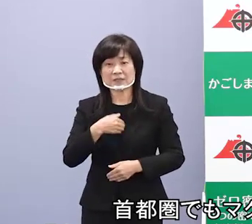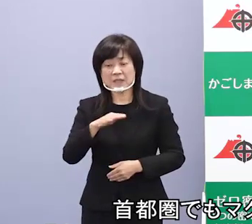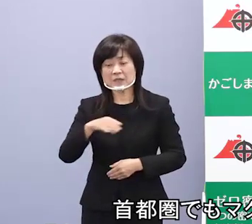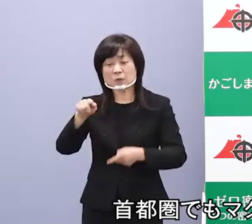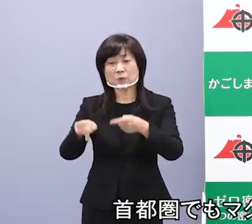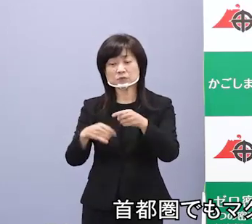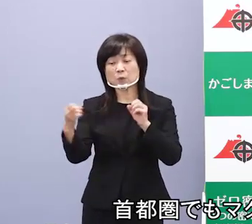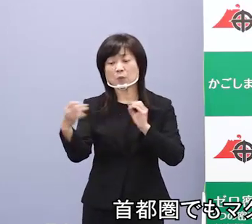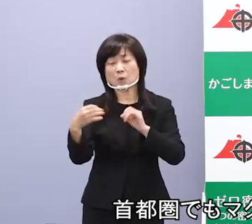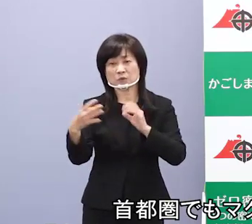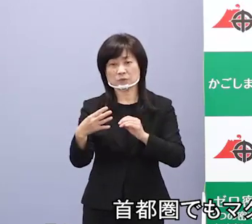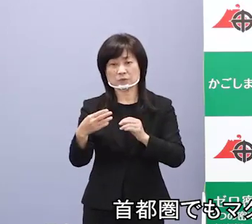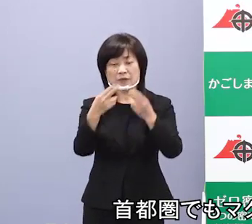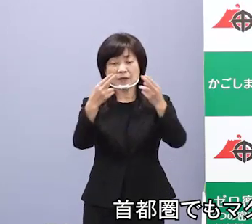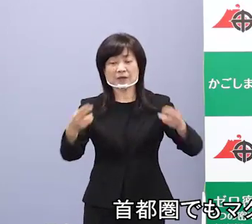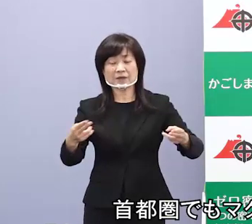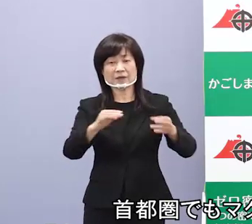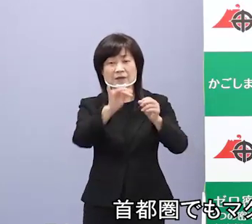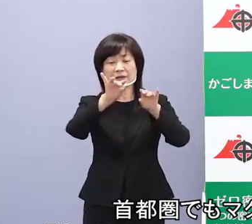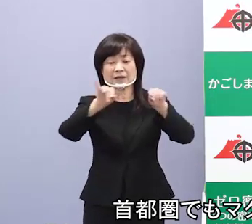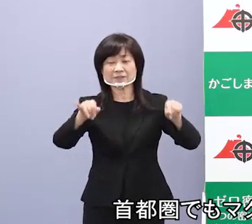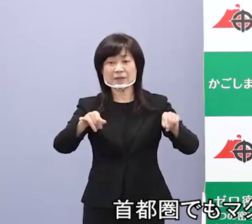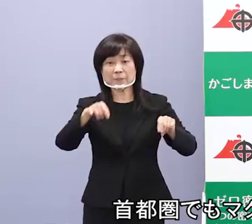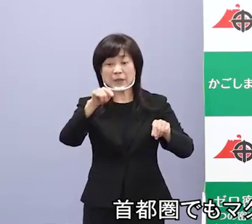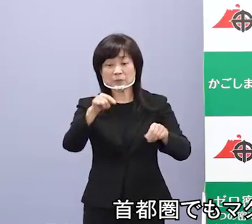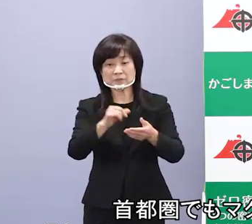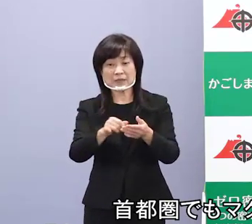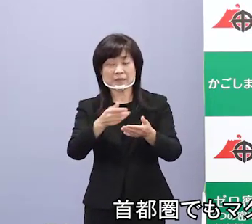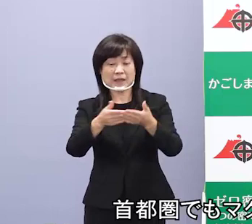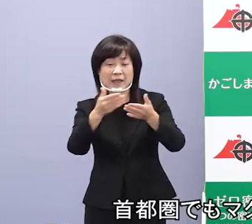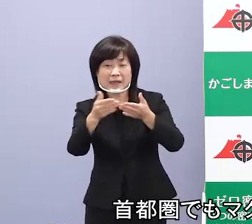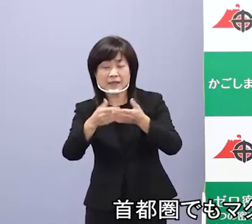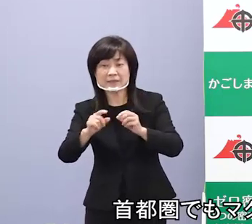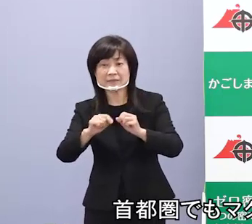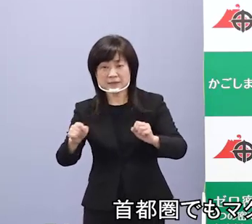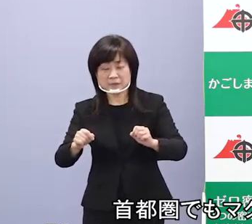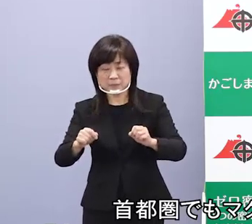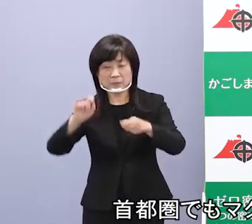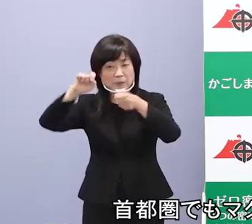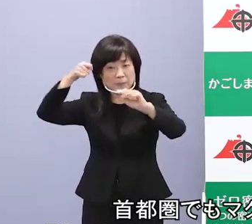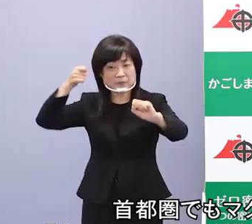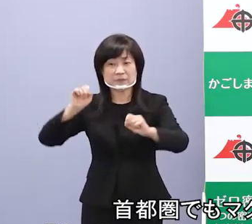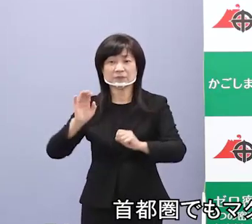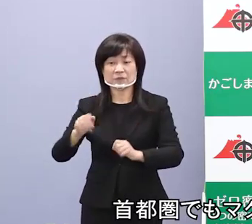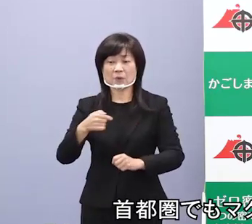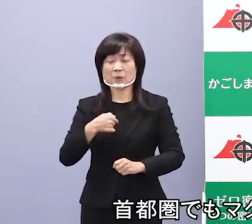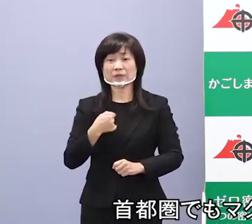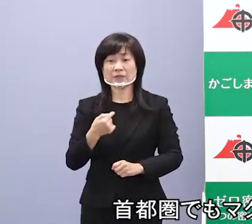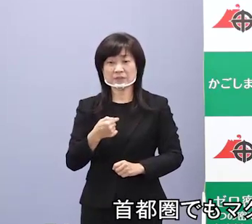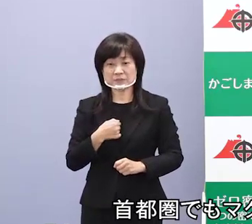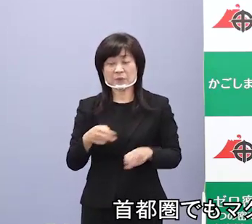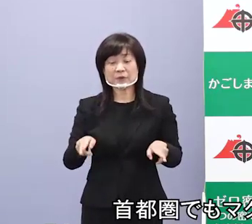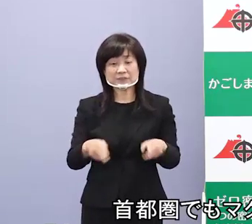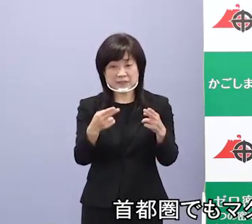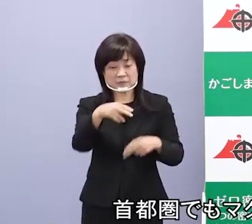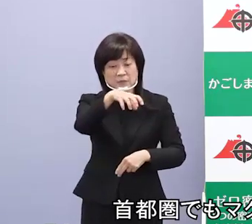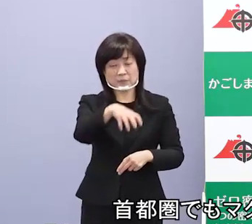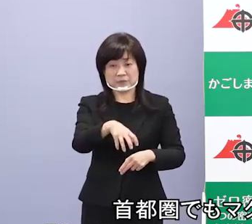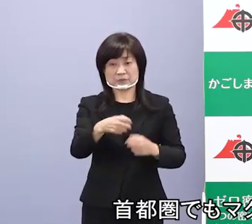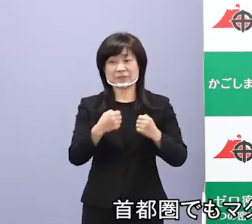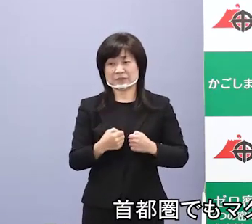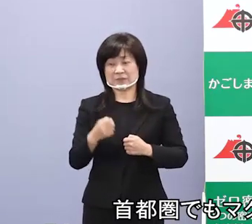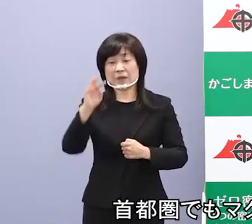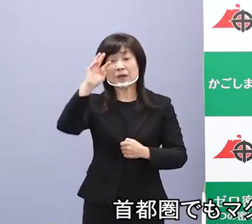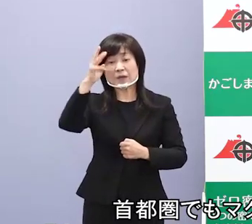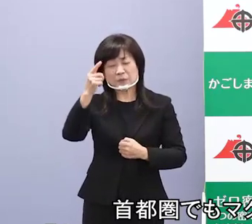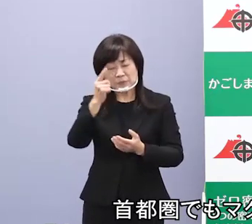トークや火山灰アートのライブパフォーマンスなどを実施します。私も専用ブースを設けて鹿